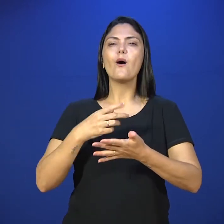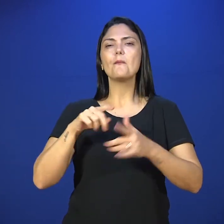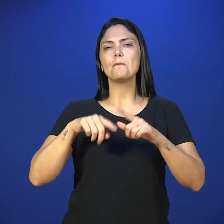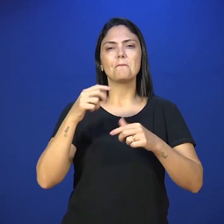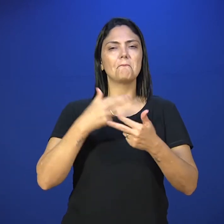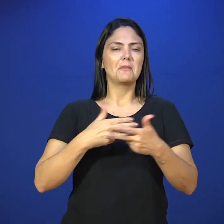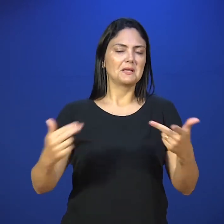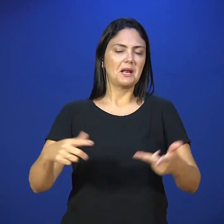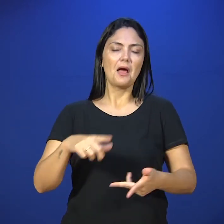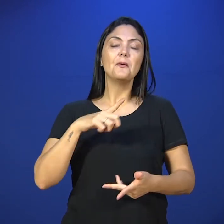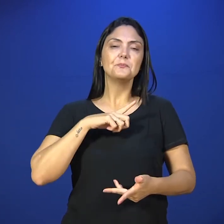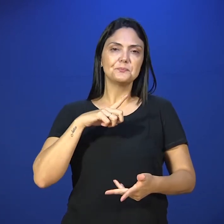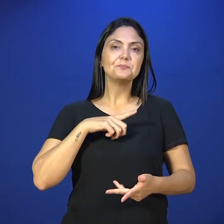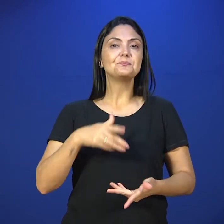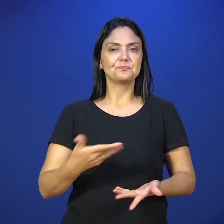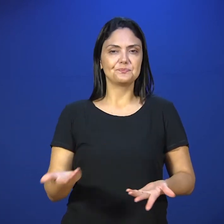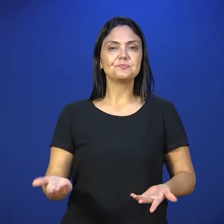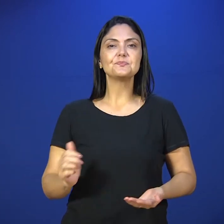legais.